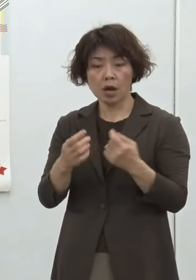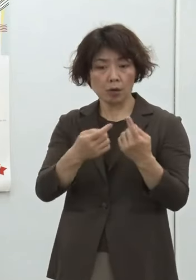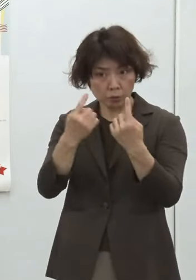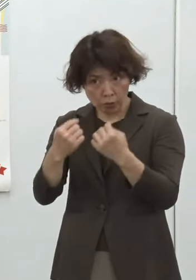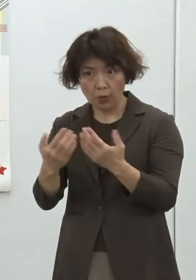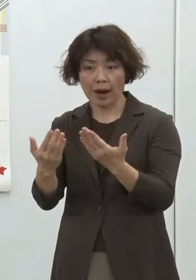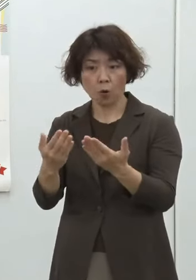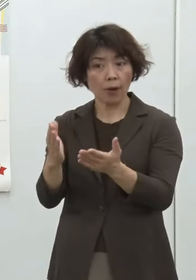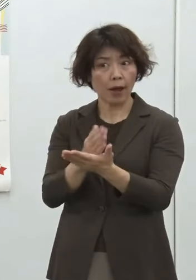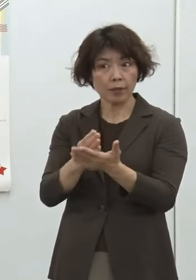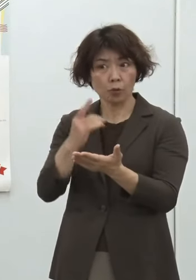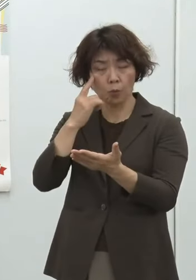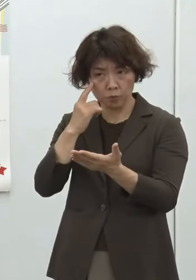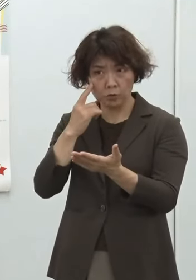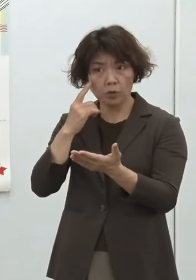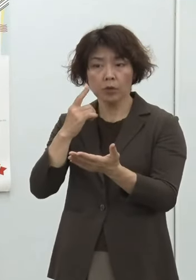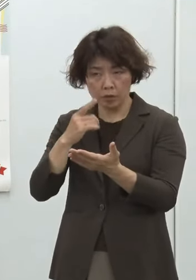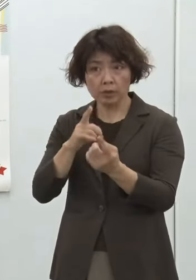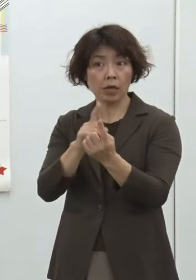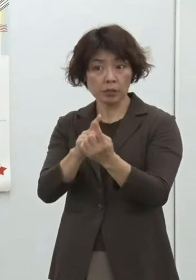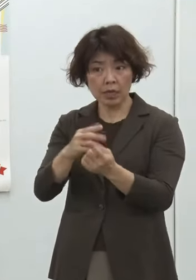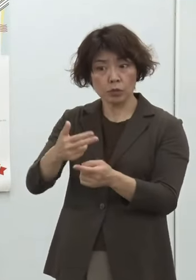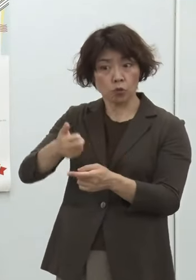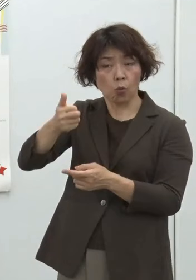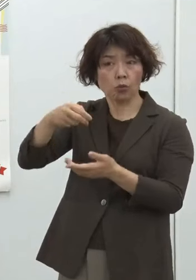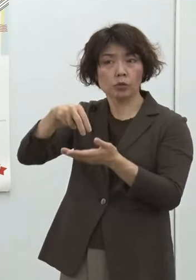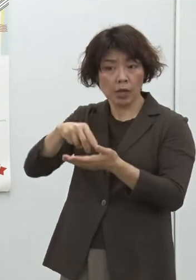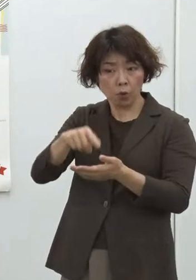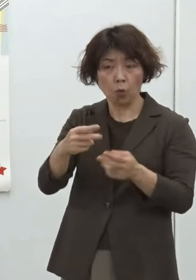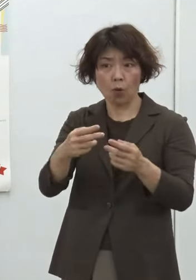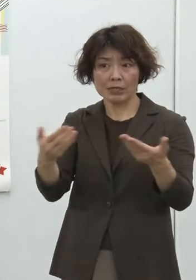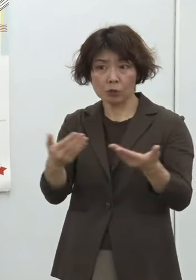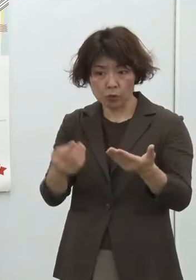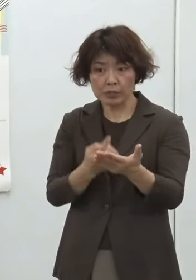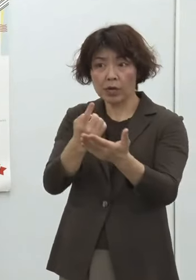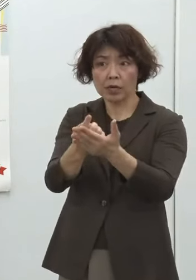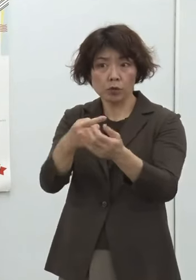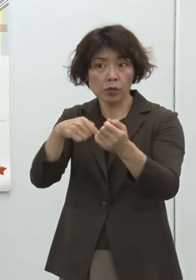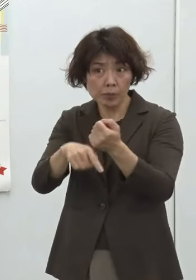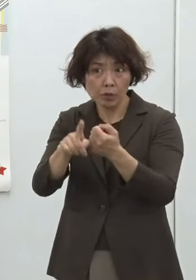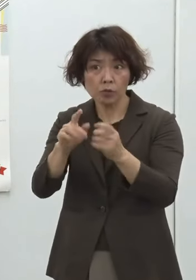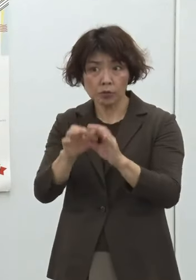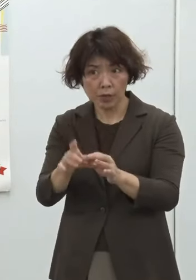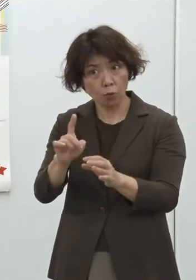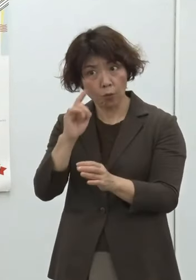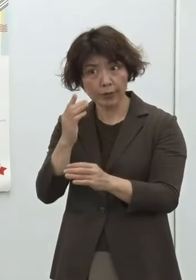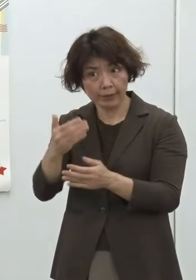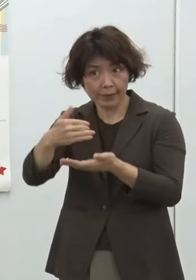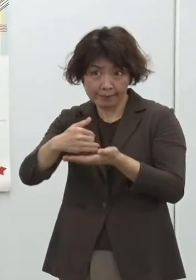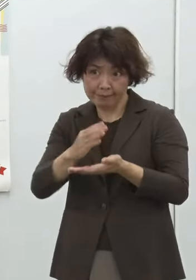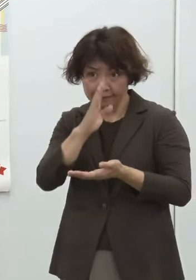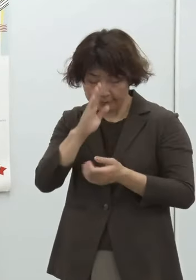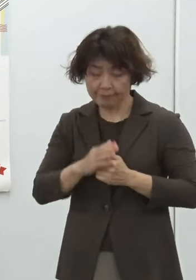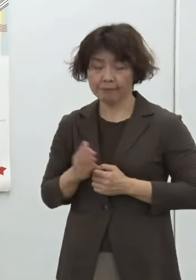るとは思いますが、改めて市長としてこういったその事業にまあその参加することについてどう思われているのかということを伺いたいです